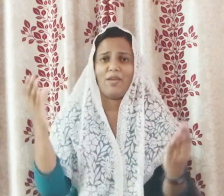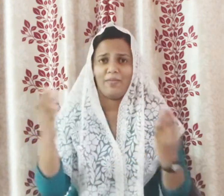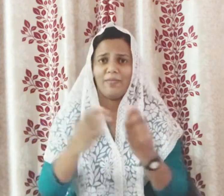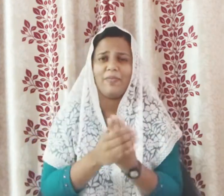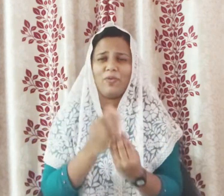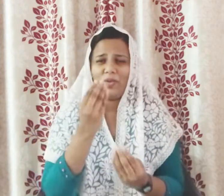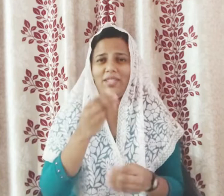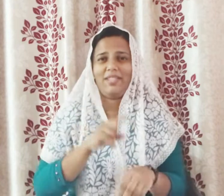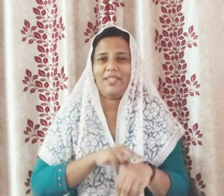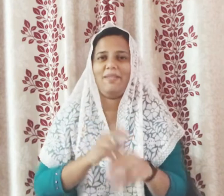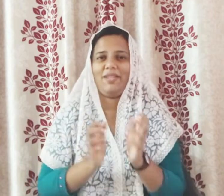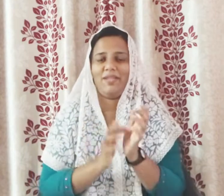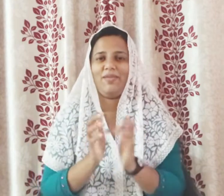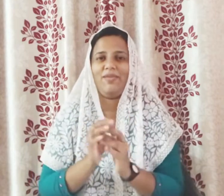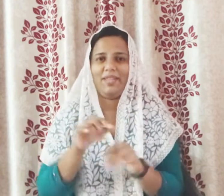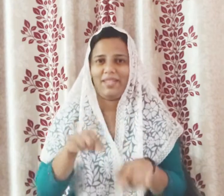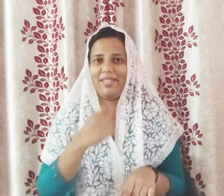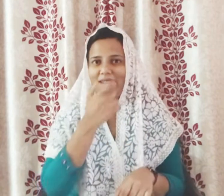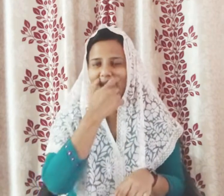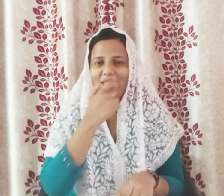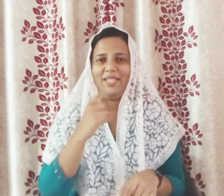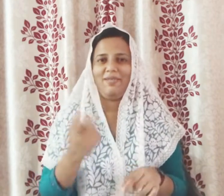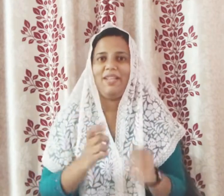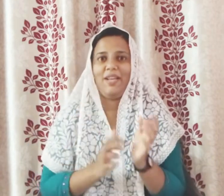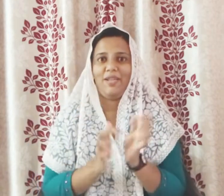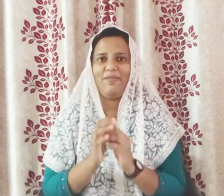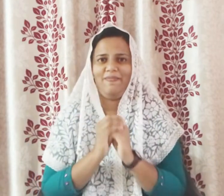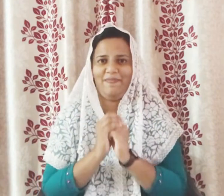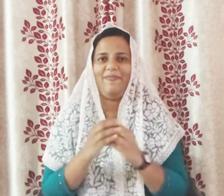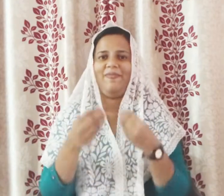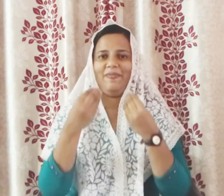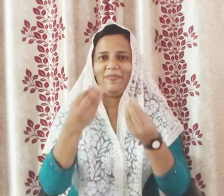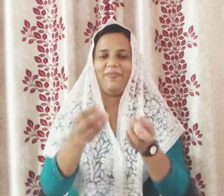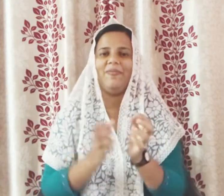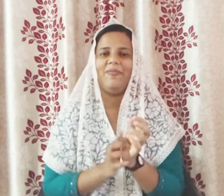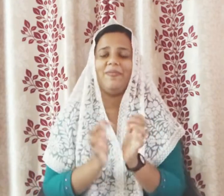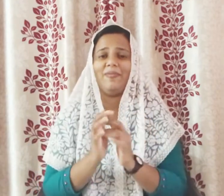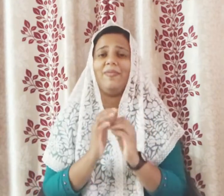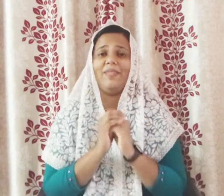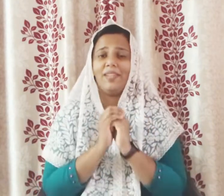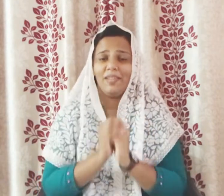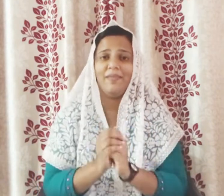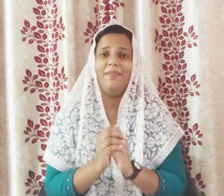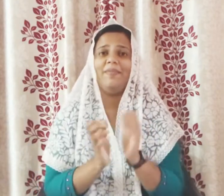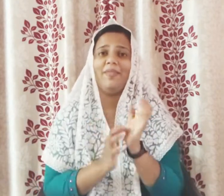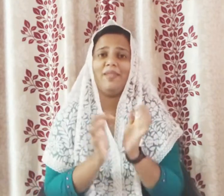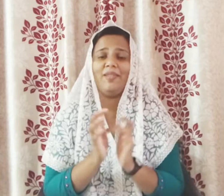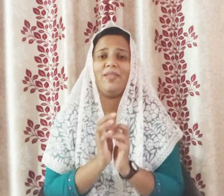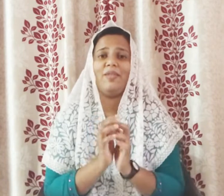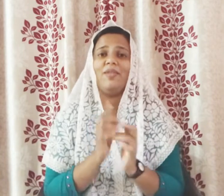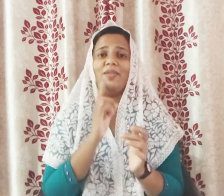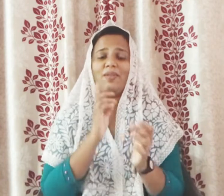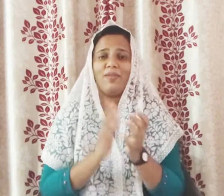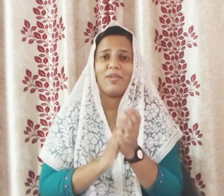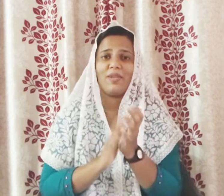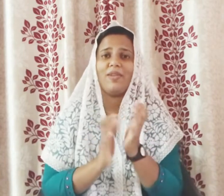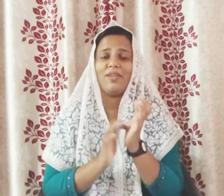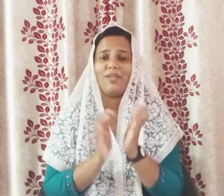സ്തോത്രം. എല്ലാവരും ചേർന്ന് അല്പസമയം കൂടെ ഈ കർത്ത ദിവസത്തിൽ കർത്താവിന് ആരാധന അർപ്പിച്ച് കർത്താവേ, ഞങ്ങളങ്ങേ ആരാധിക്കുന്നു, ഞങ്ങളങ്ങേ സ്തുതിക്കുന്നു, ഞങ്ങളങ്ങേക്ക്